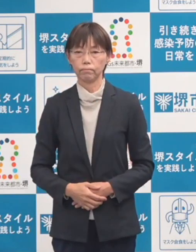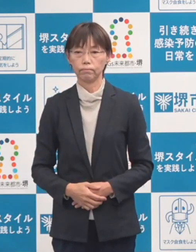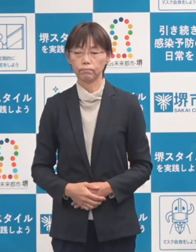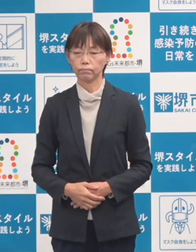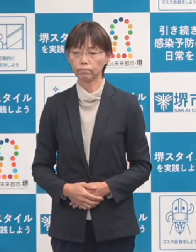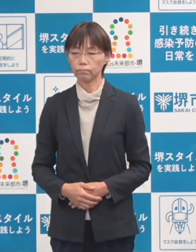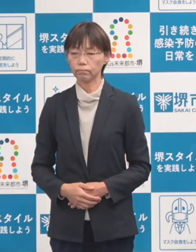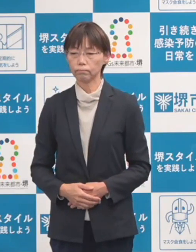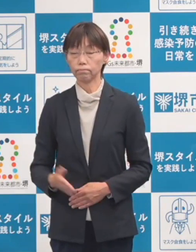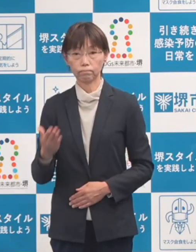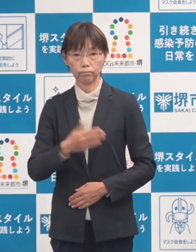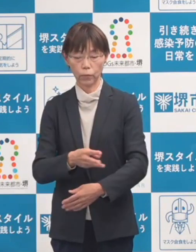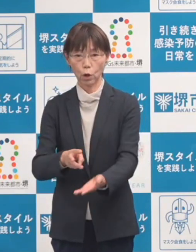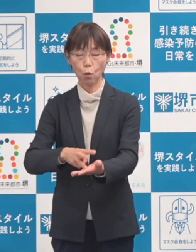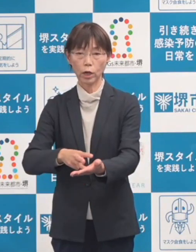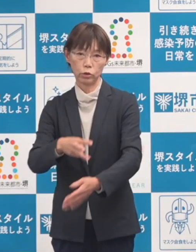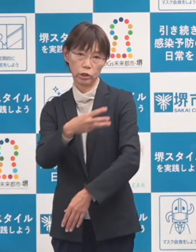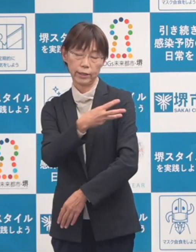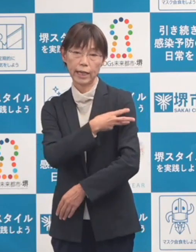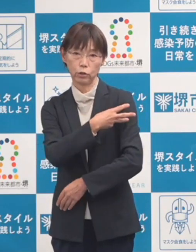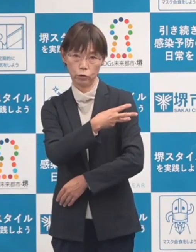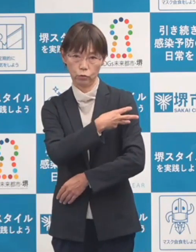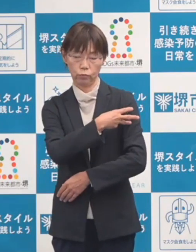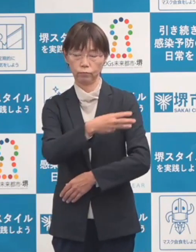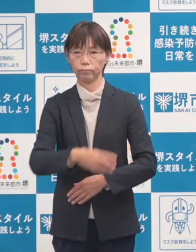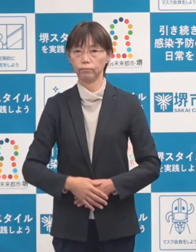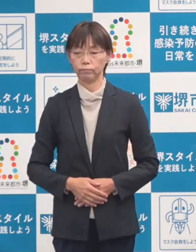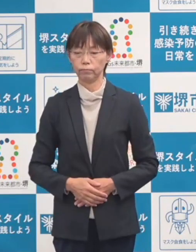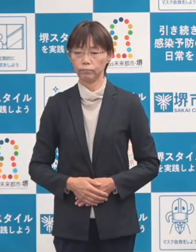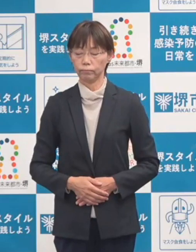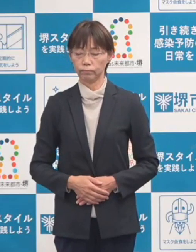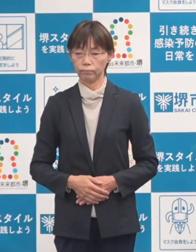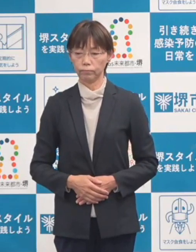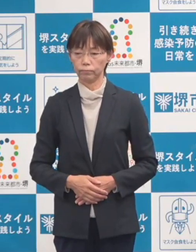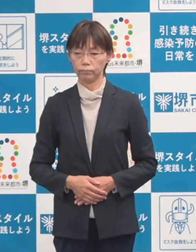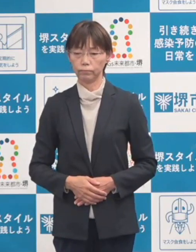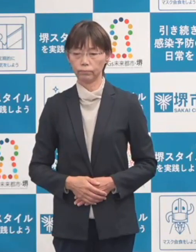はい、続いてワクチン接種についてです。はい、